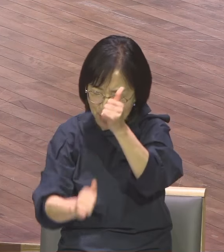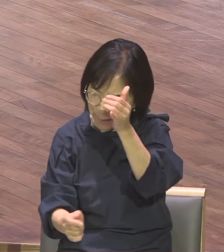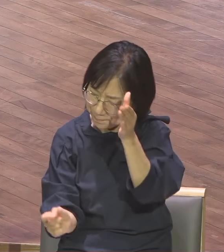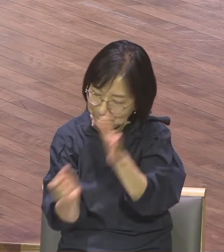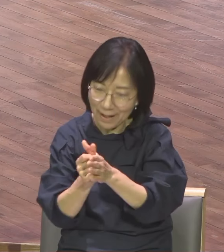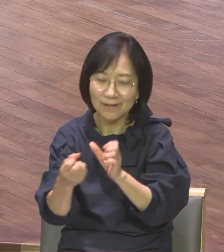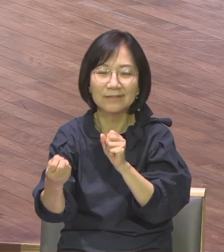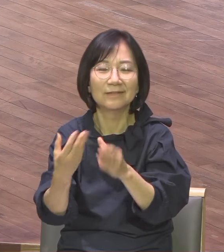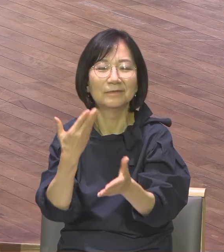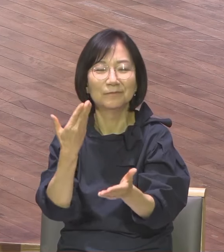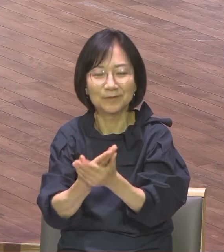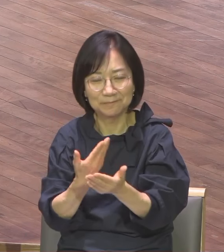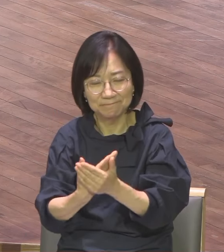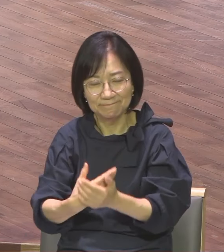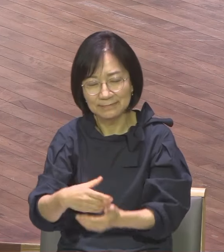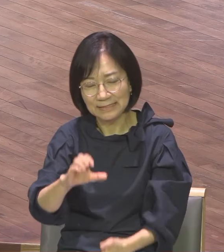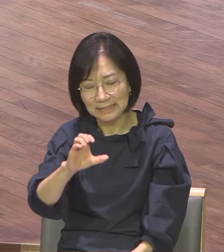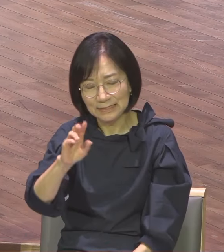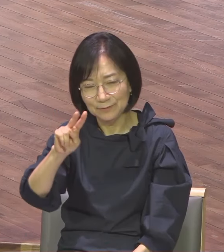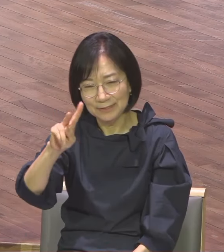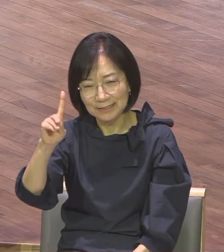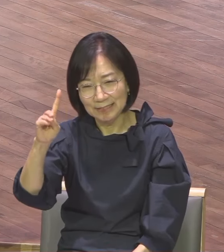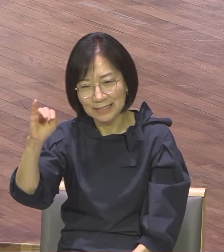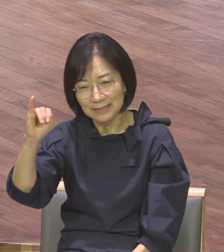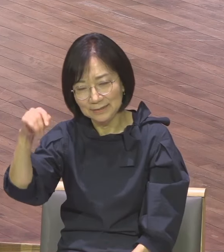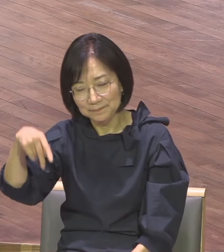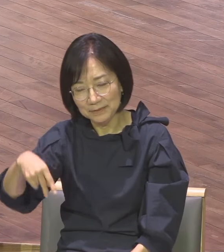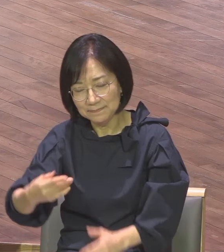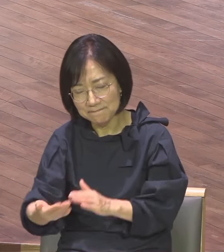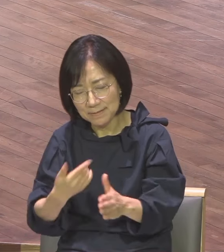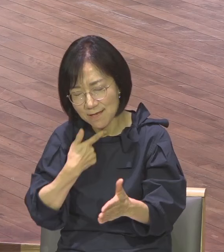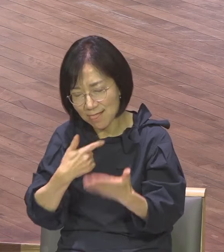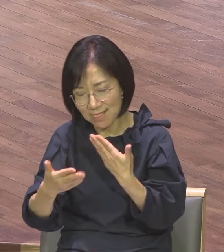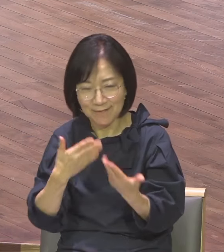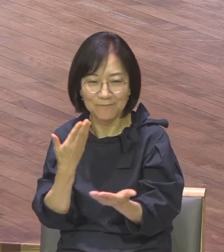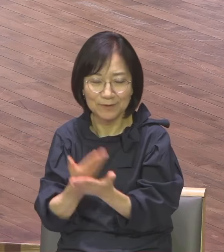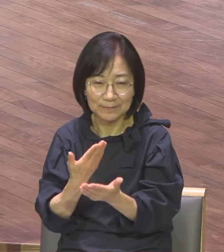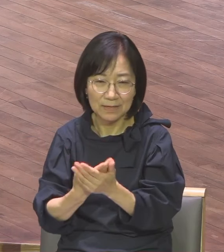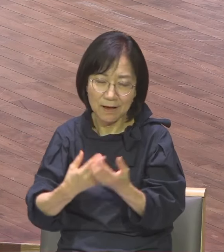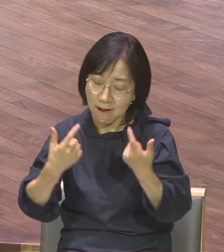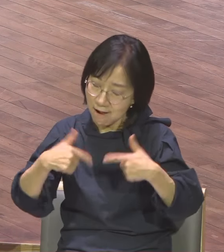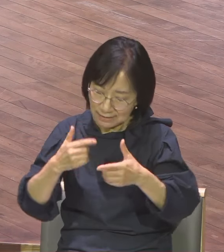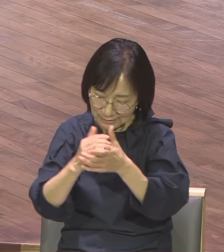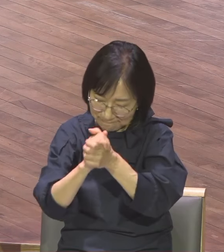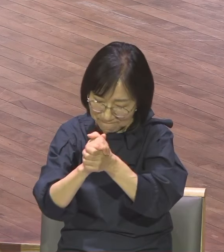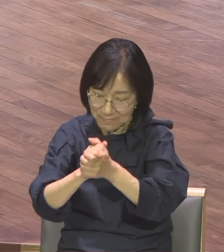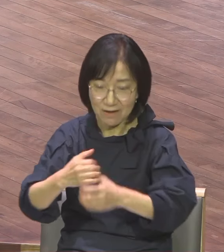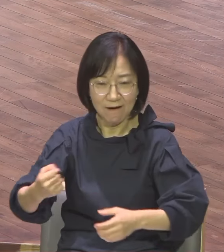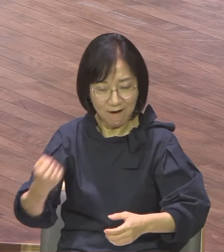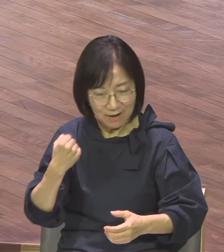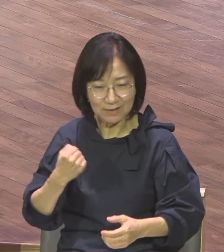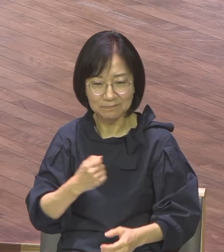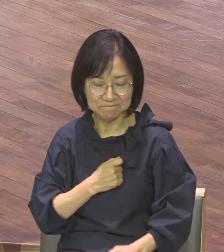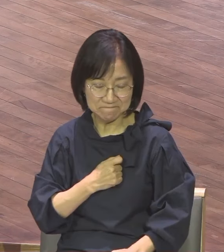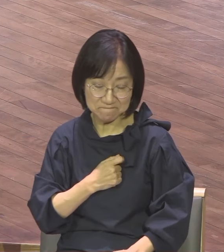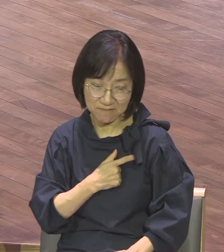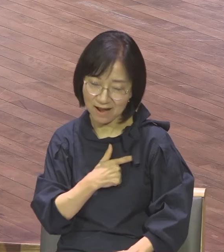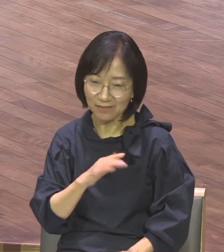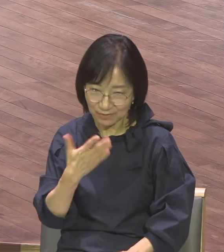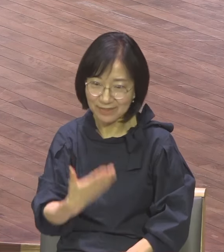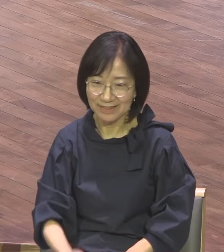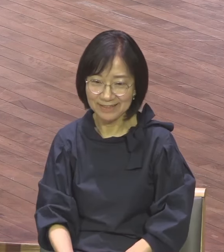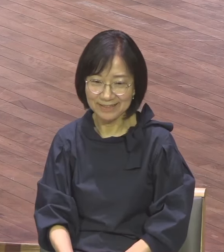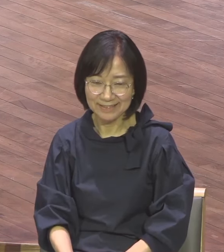주옵시고 CVIP가 점되지게 하여 주옵소서. 얼마나 정말 힘있는 기도입니까? 성삼위